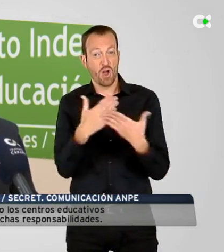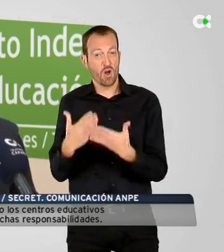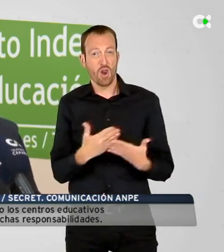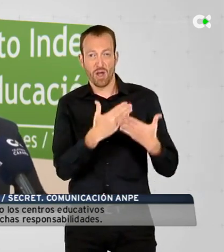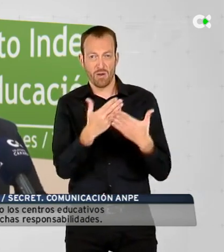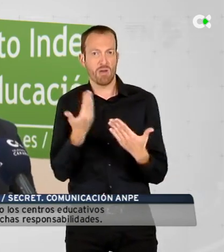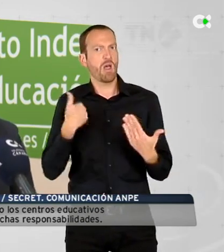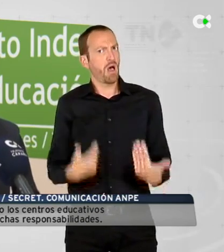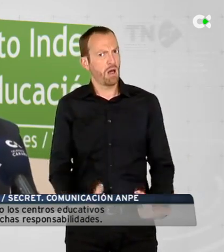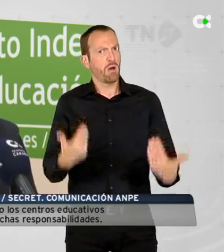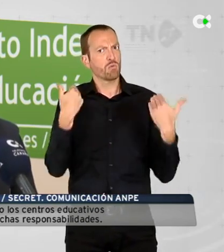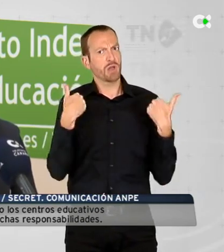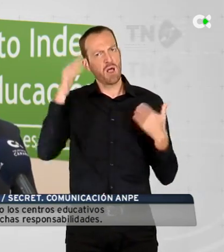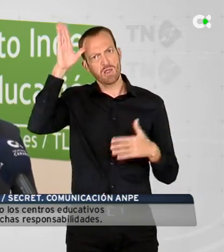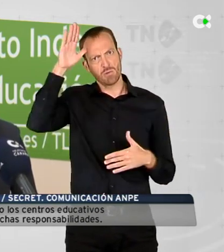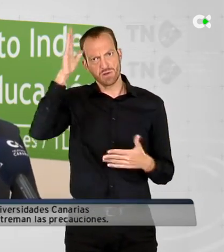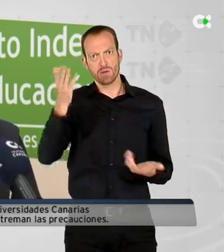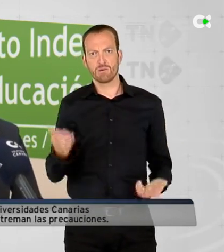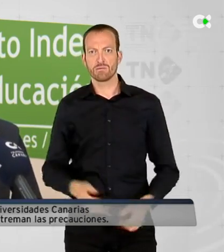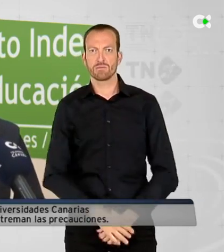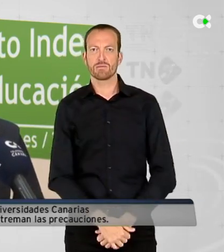educativos ya tienen muchas responsabilidades